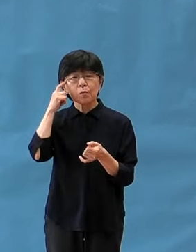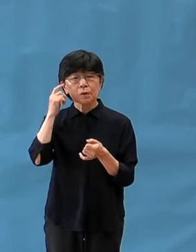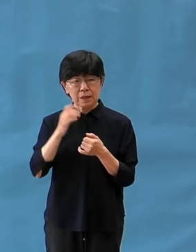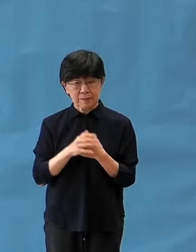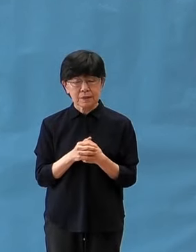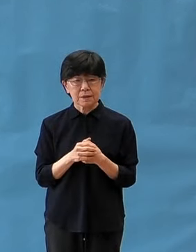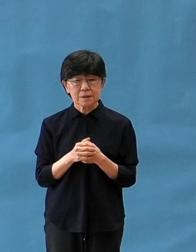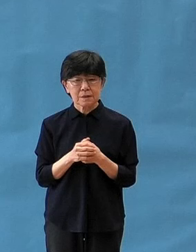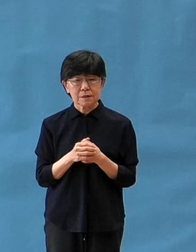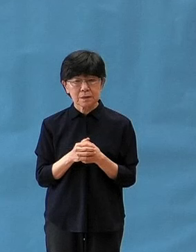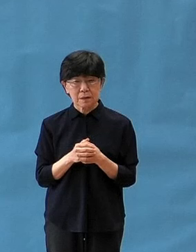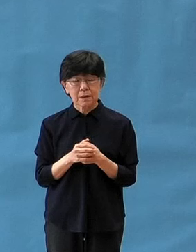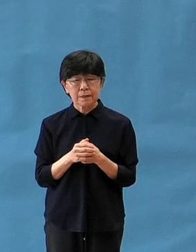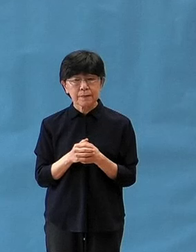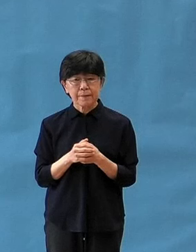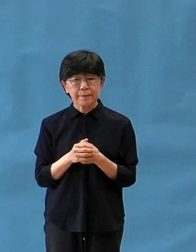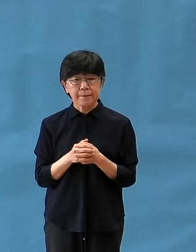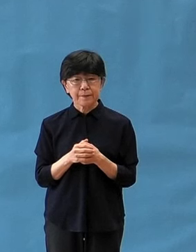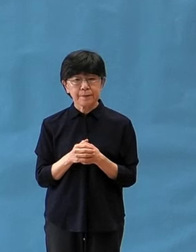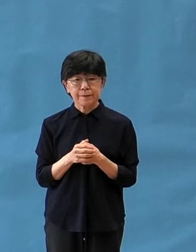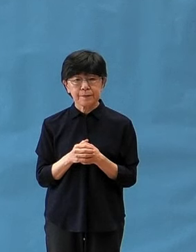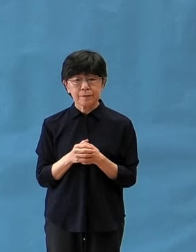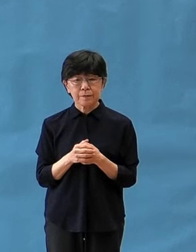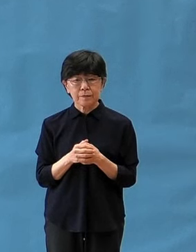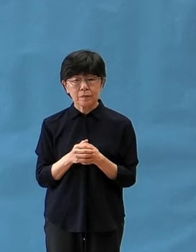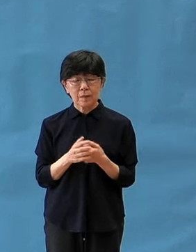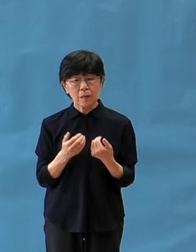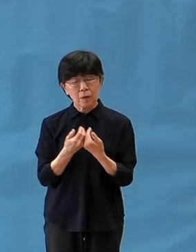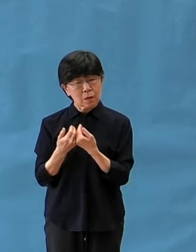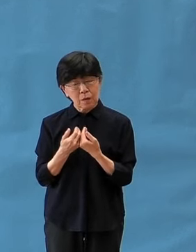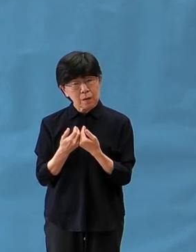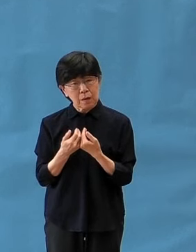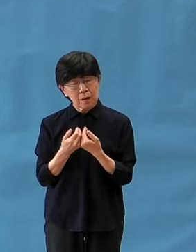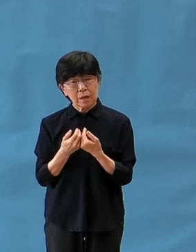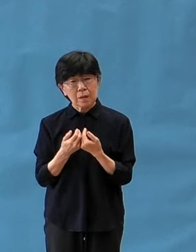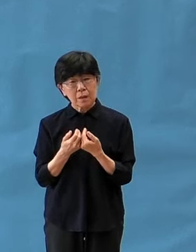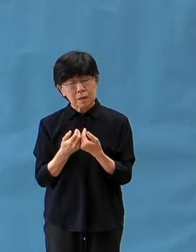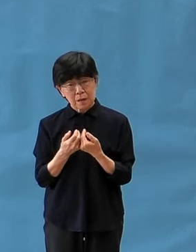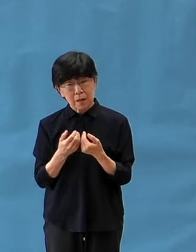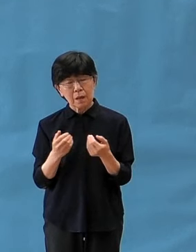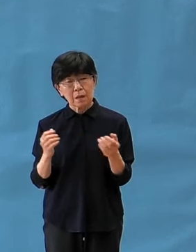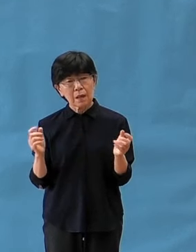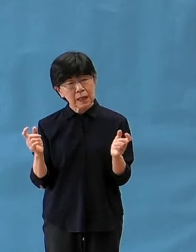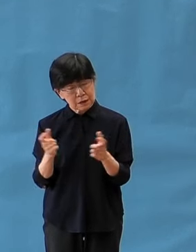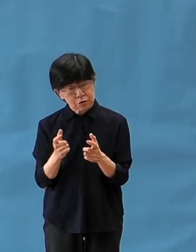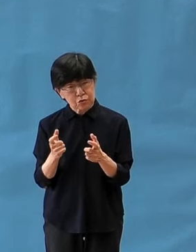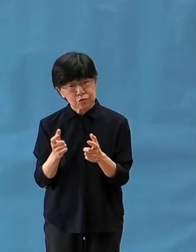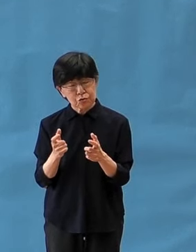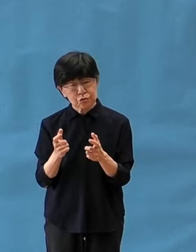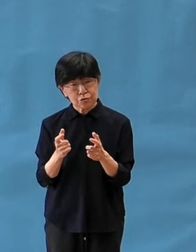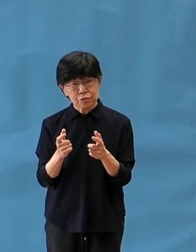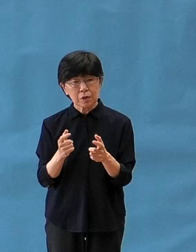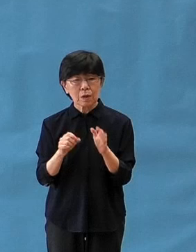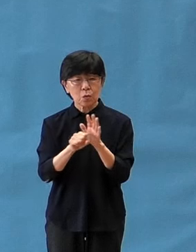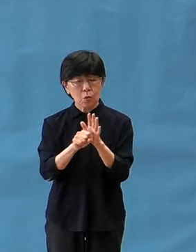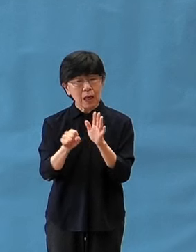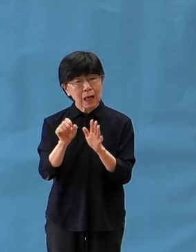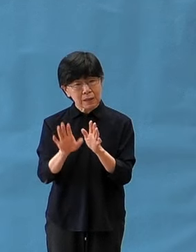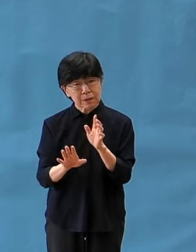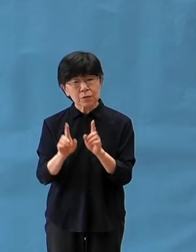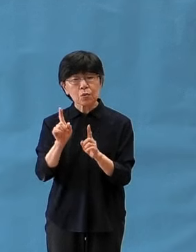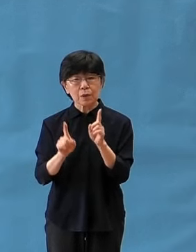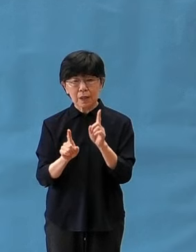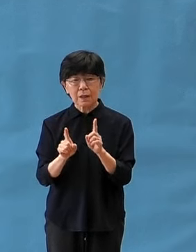ております。まあ、ただ全体として、混雑の解消にどの程度寄与するかというのは状況をまだ見なきゃいけませんので、あの今回